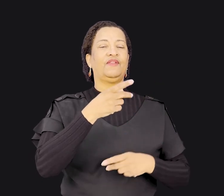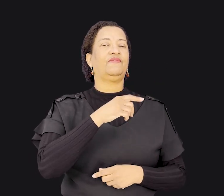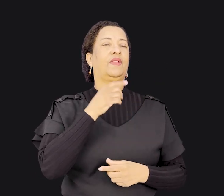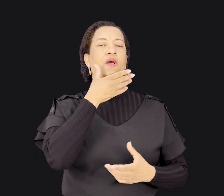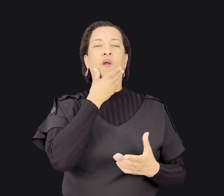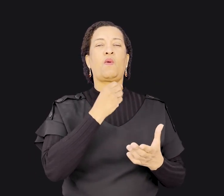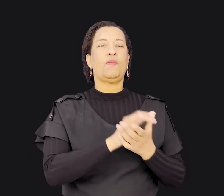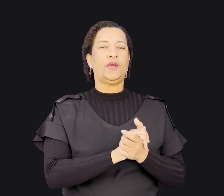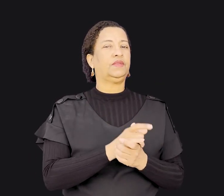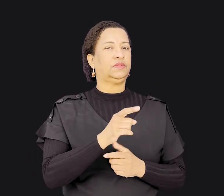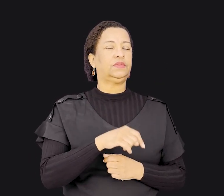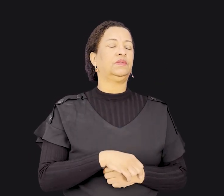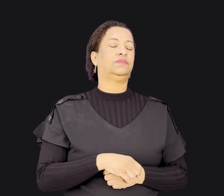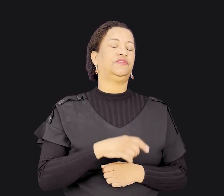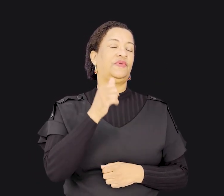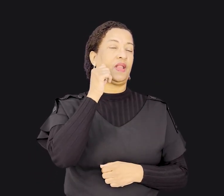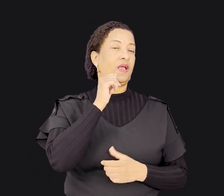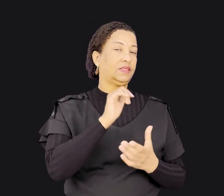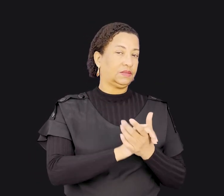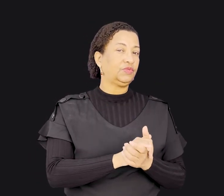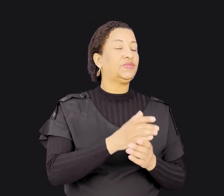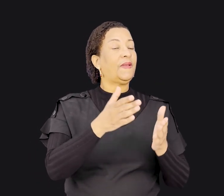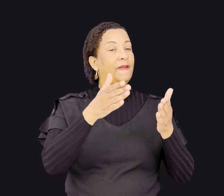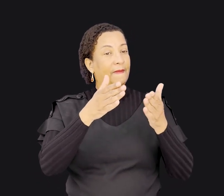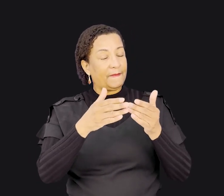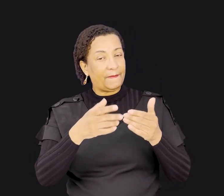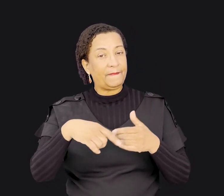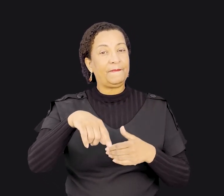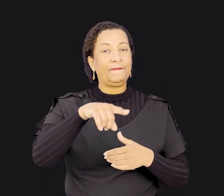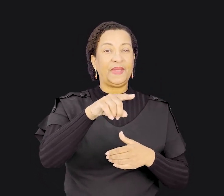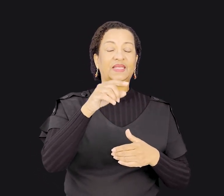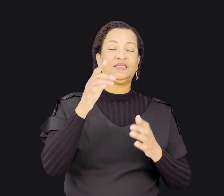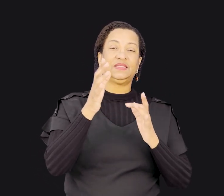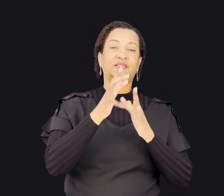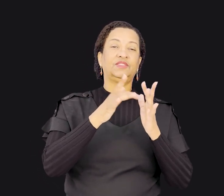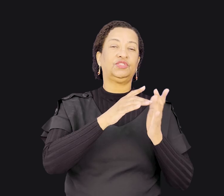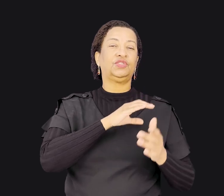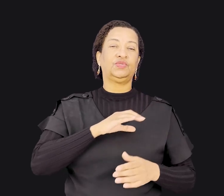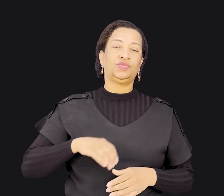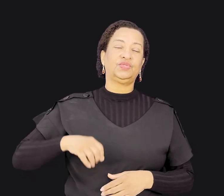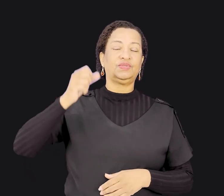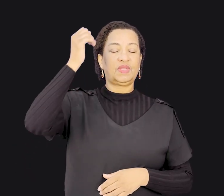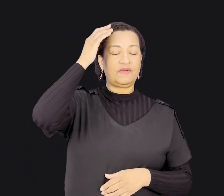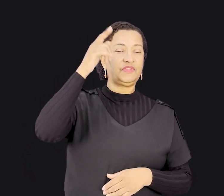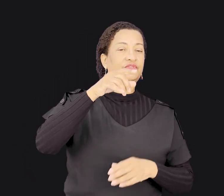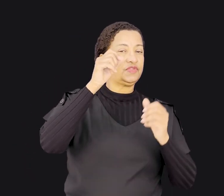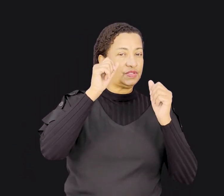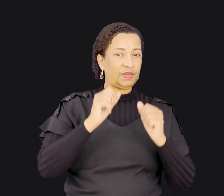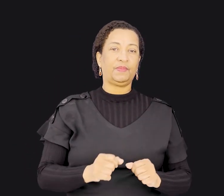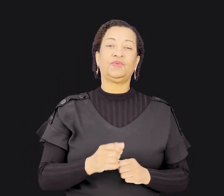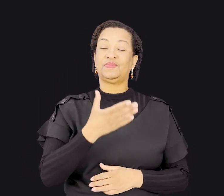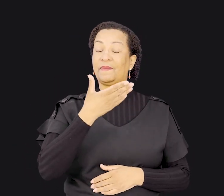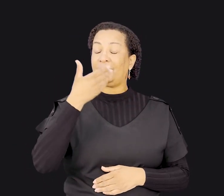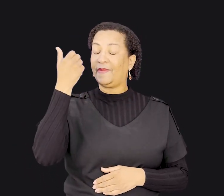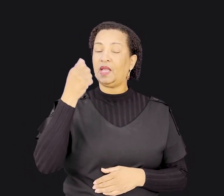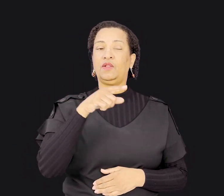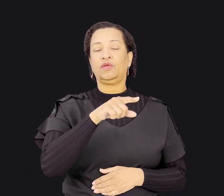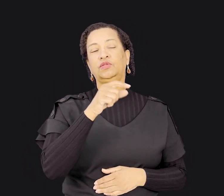diz: "Esposa, peça a Jesus Cristo a graça para ser a mulher que você pode ser, muito melhor do que seu marido jamais imaginou." Ninguém